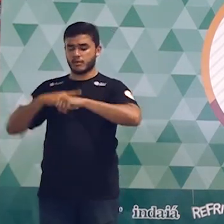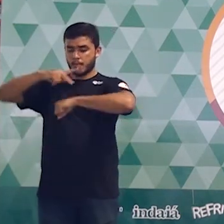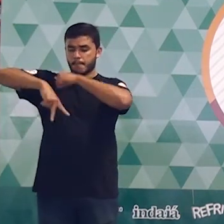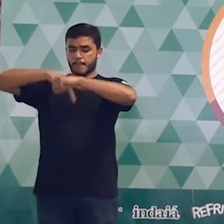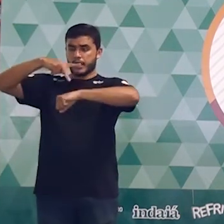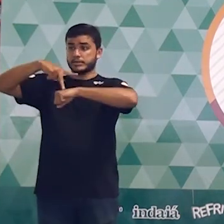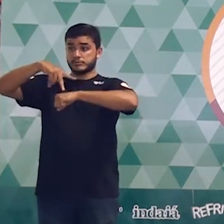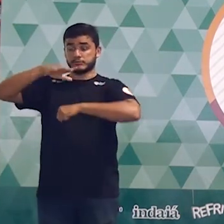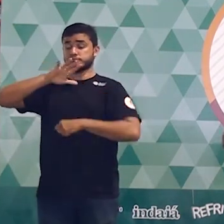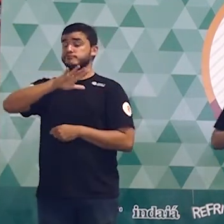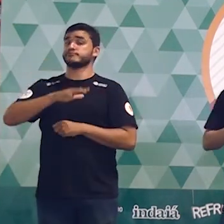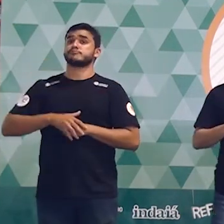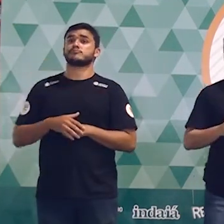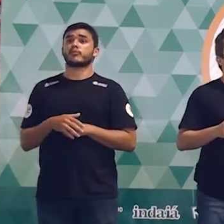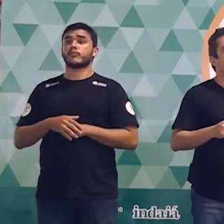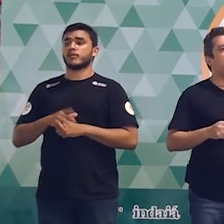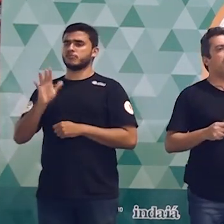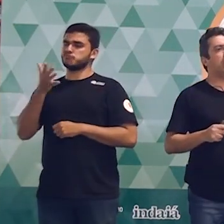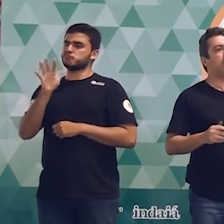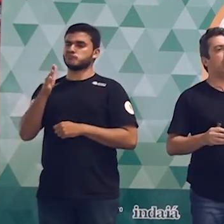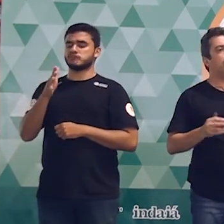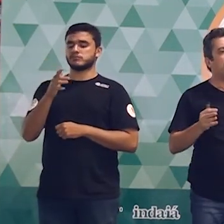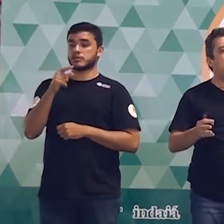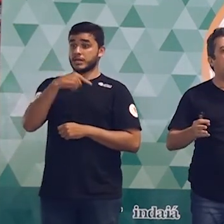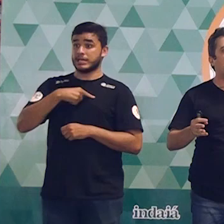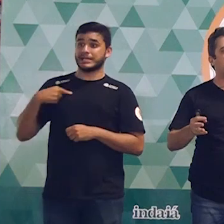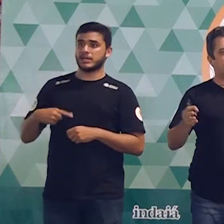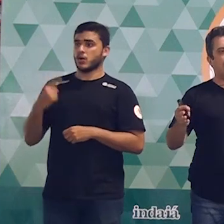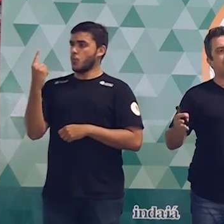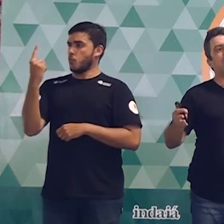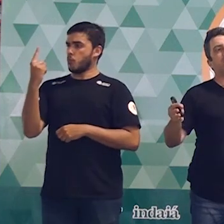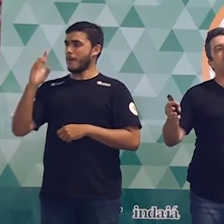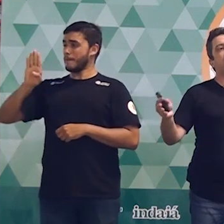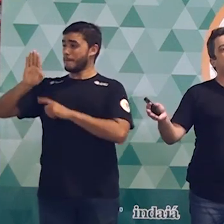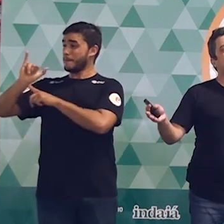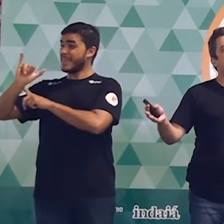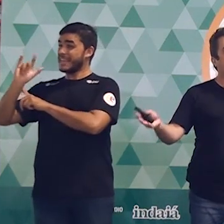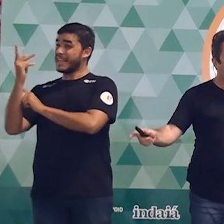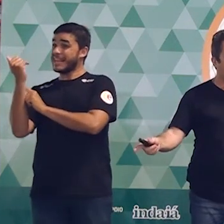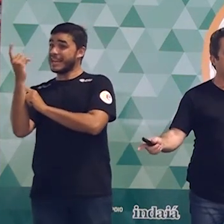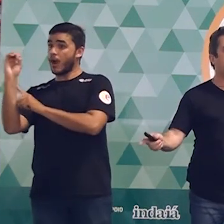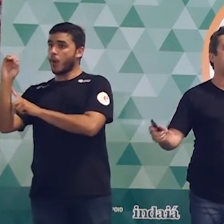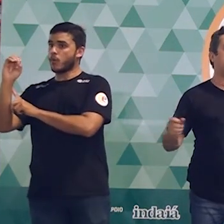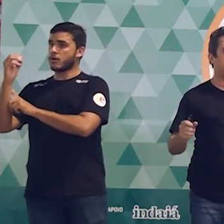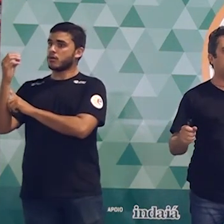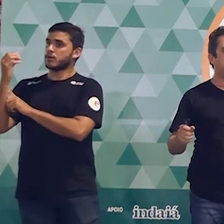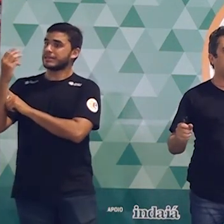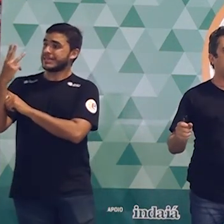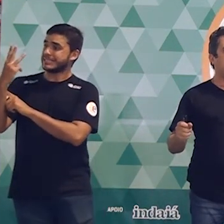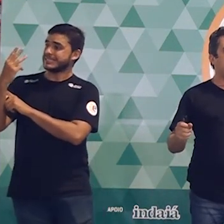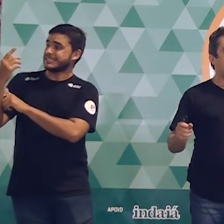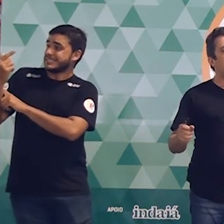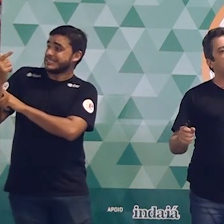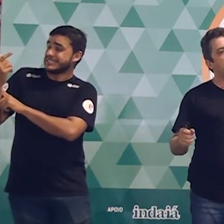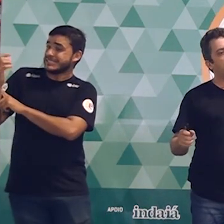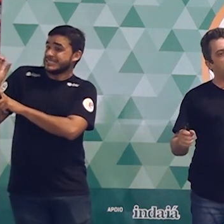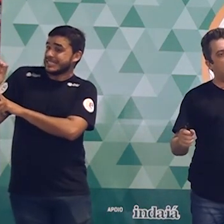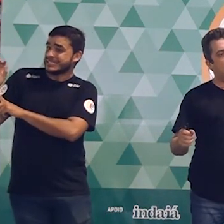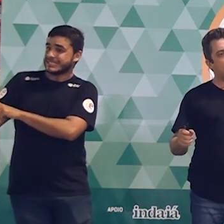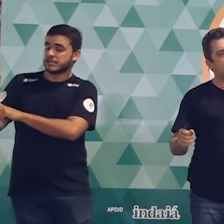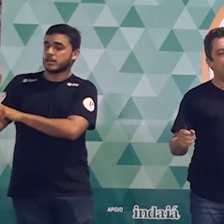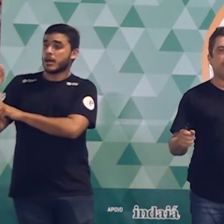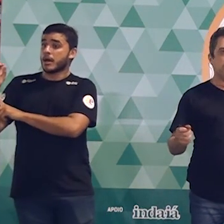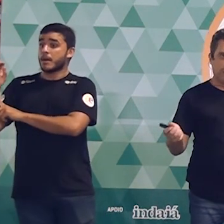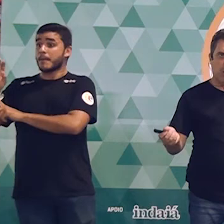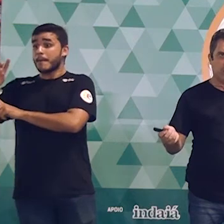país que vai ter uma população como a da China, de 1 bilhão 370 milhões de habitantes, eu divido